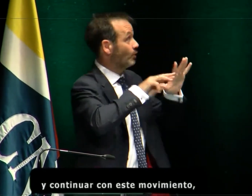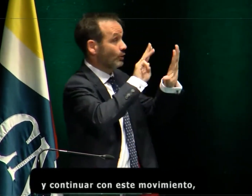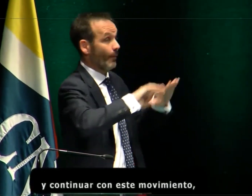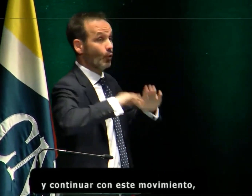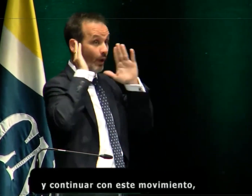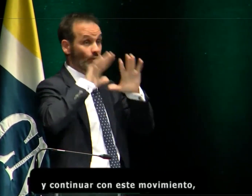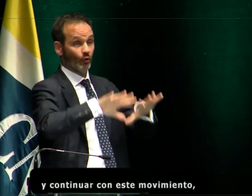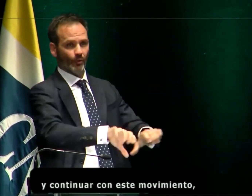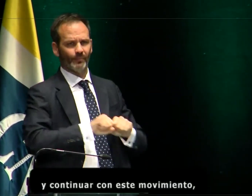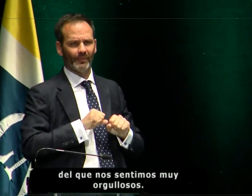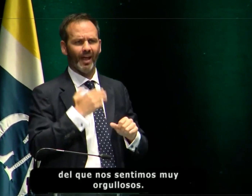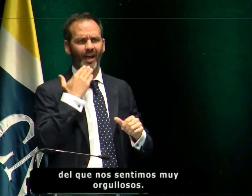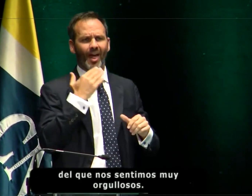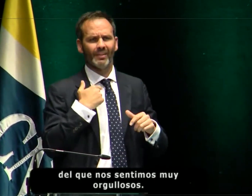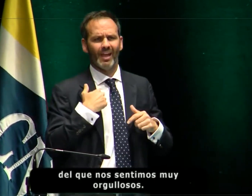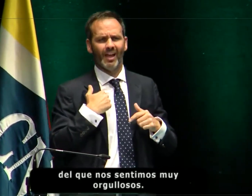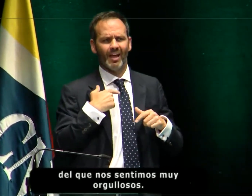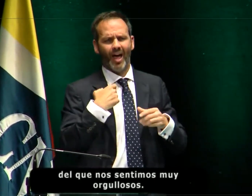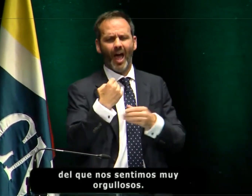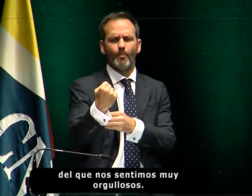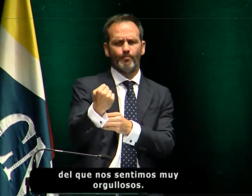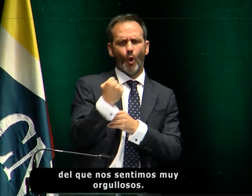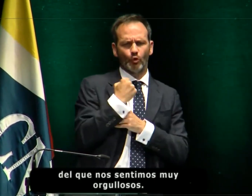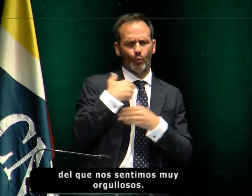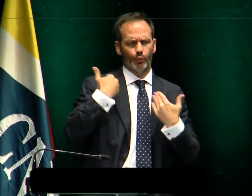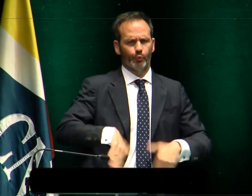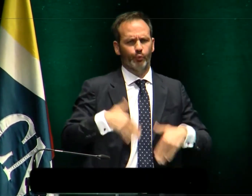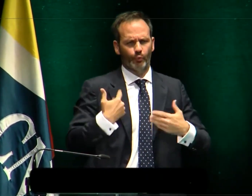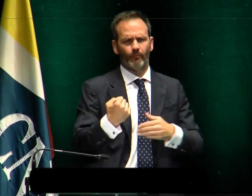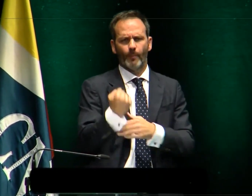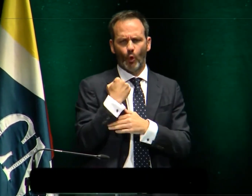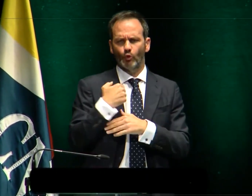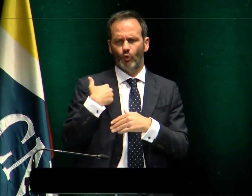Gracias también porque este 8º Congreso que se celebra